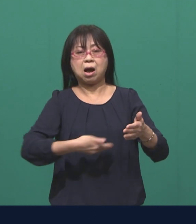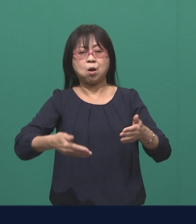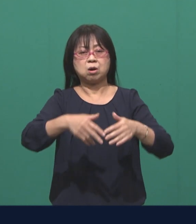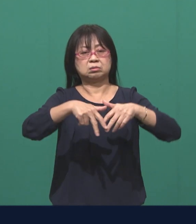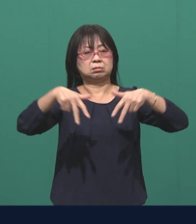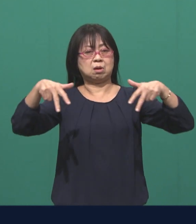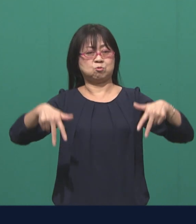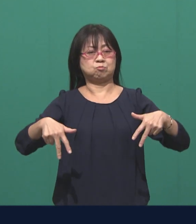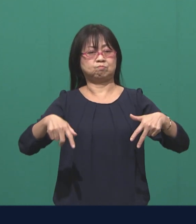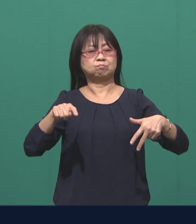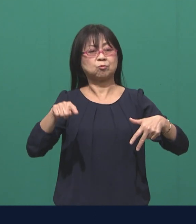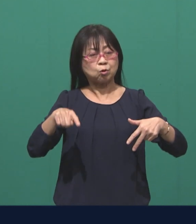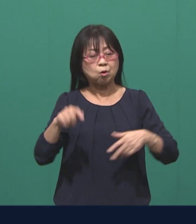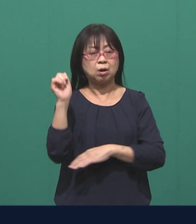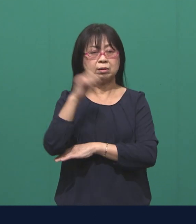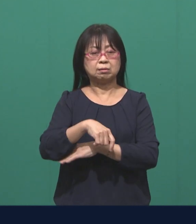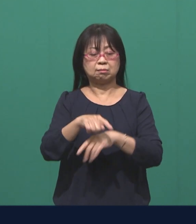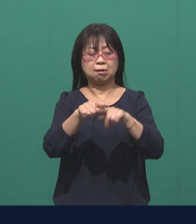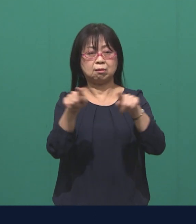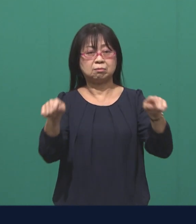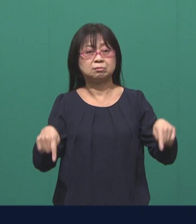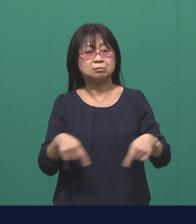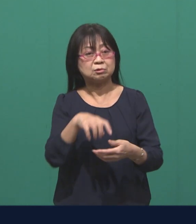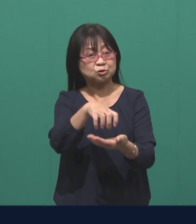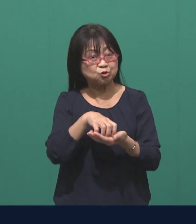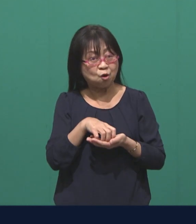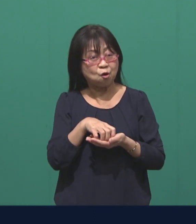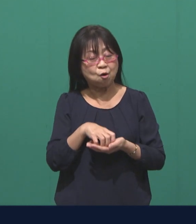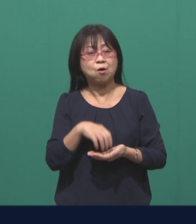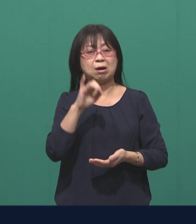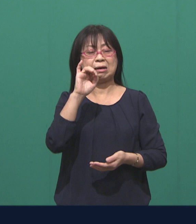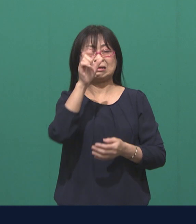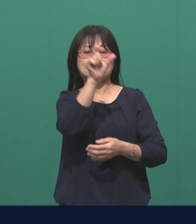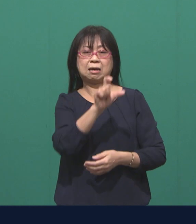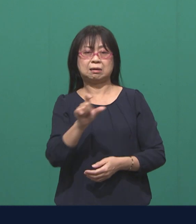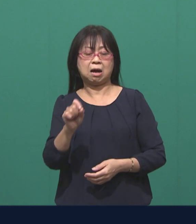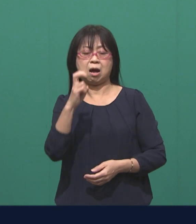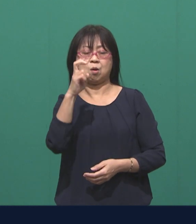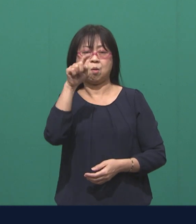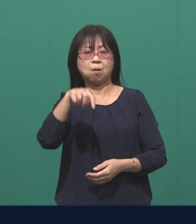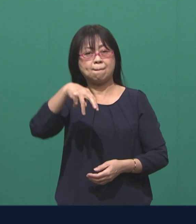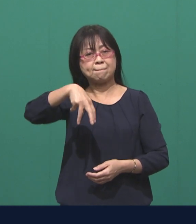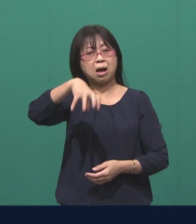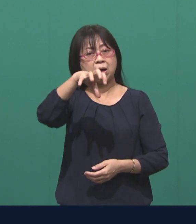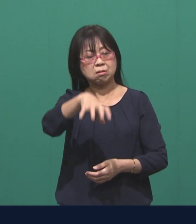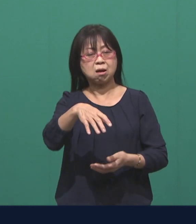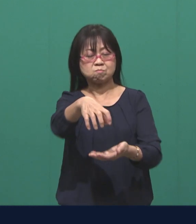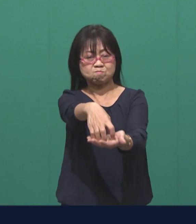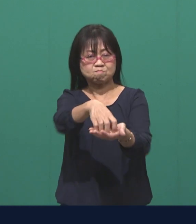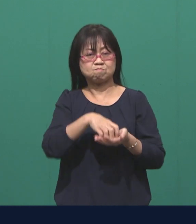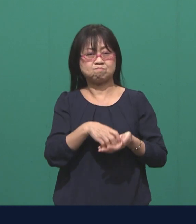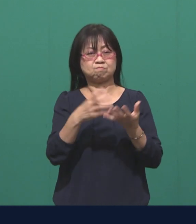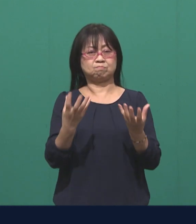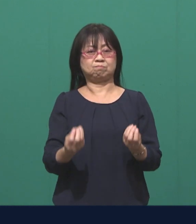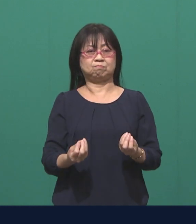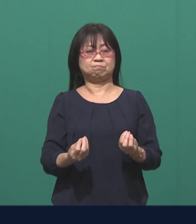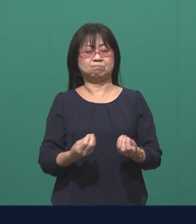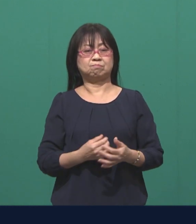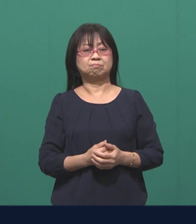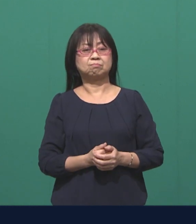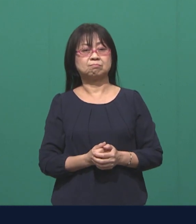の農漁業琵琶湖システム、その認定証が今月イタリア・ローマで授与されました